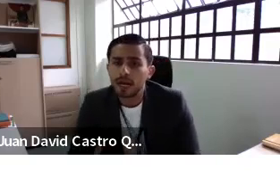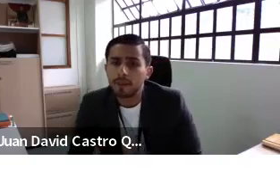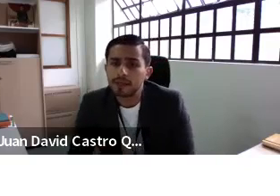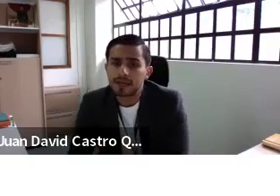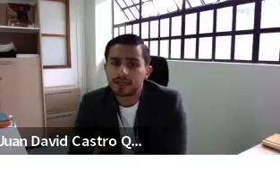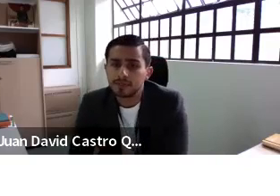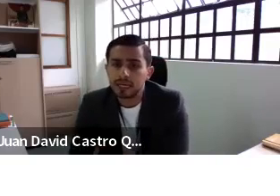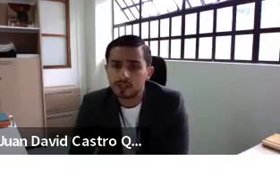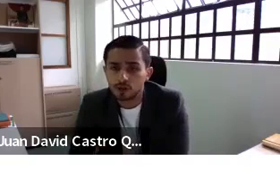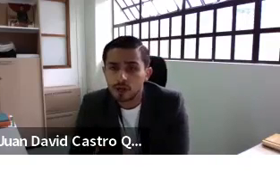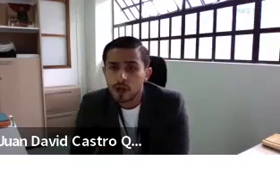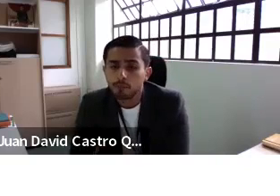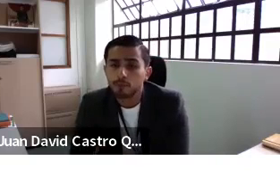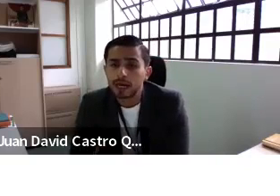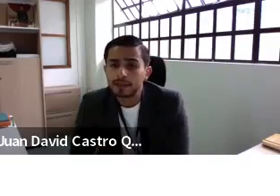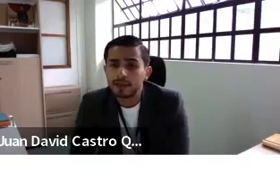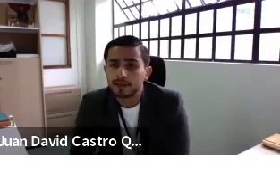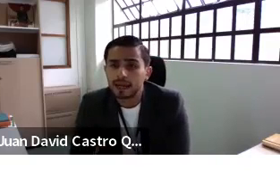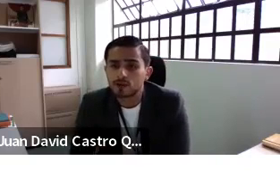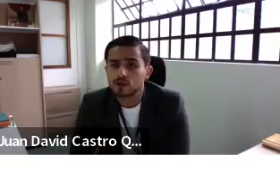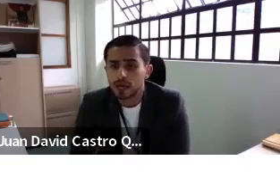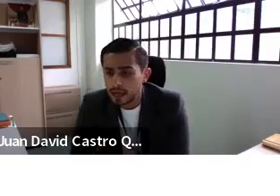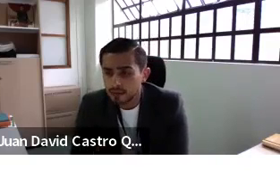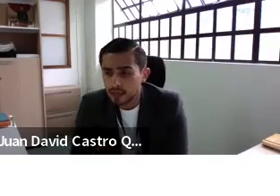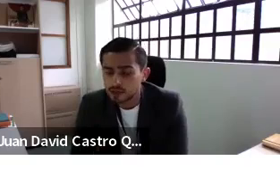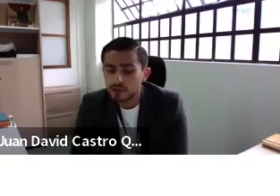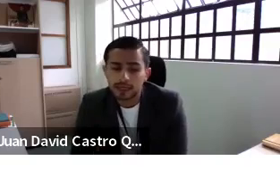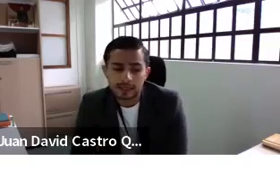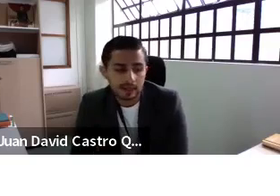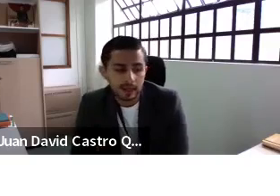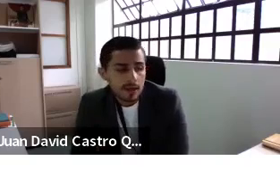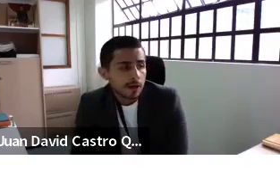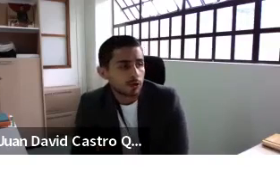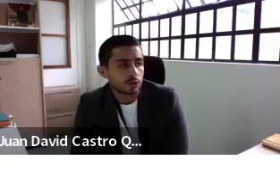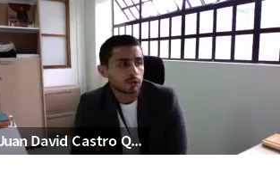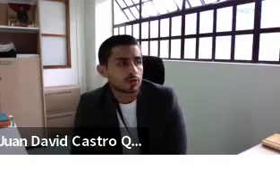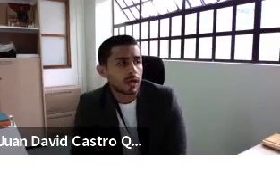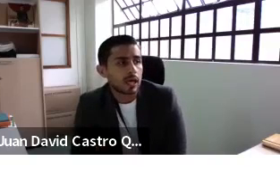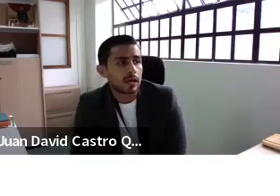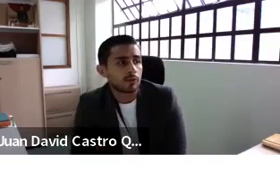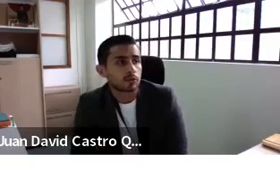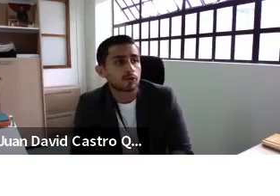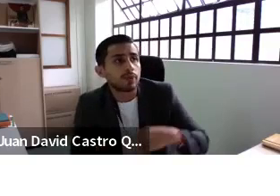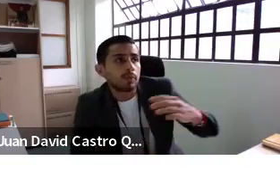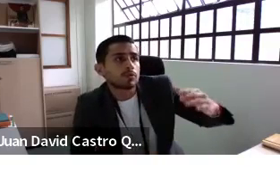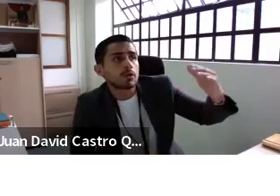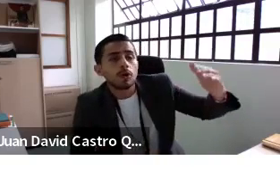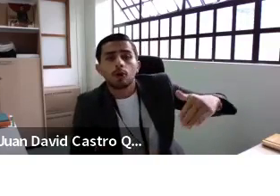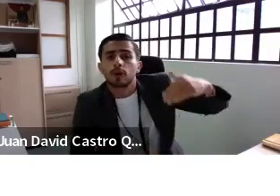que la capacidad de asimilación por parte de la sociedad eso quiere decir que nosotros nosotros vemos como